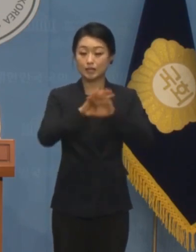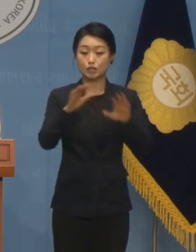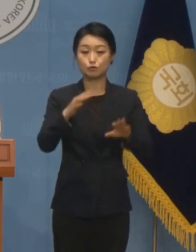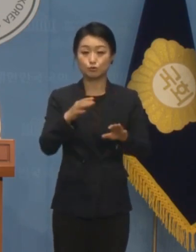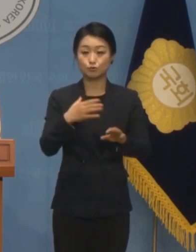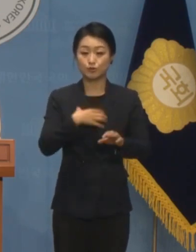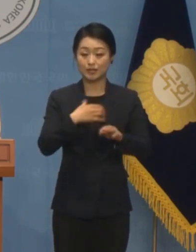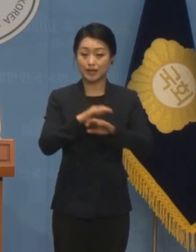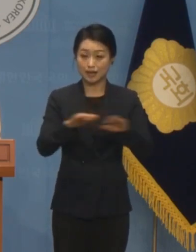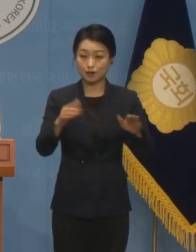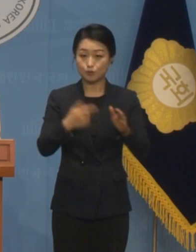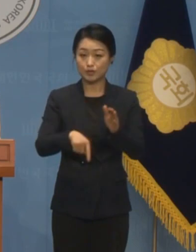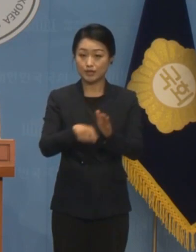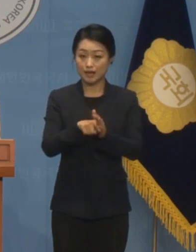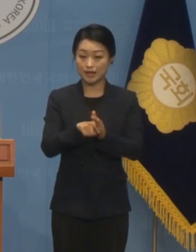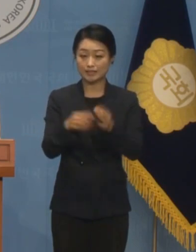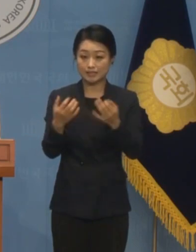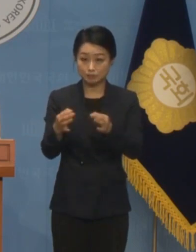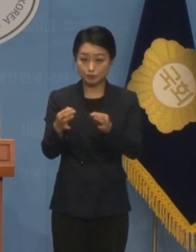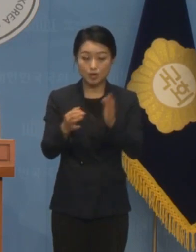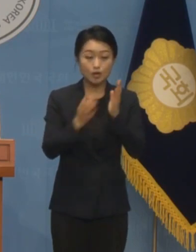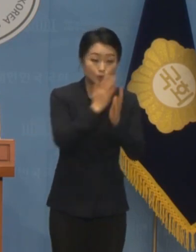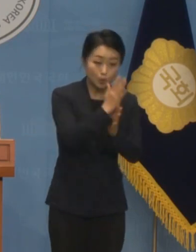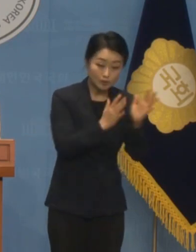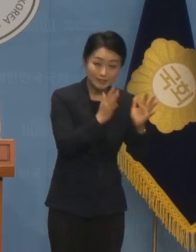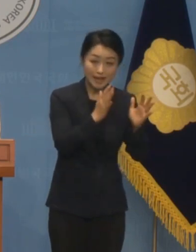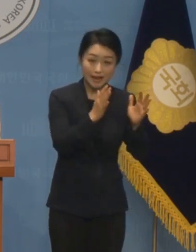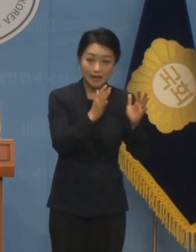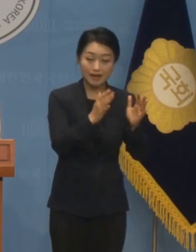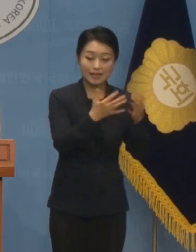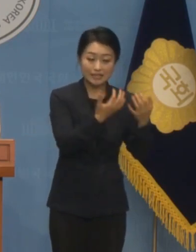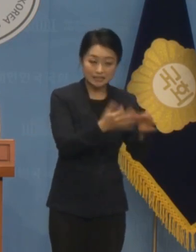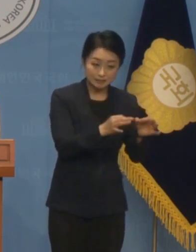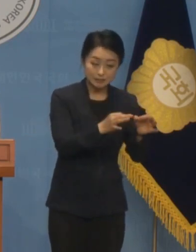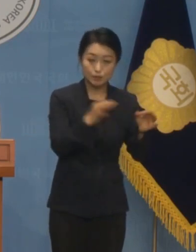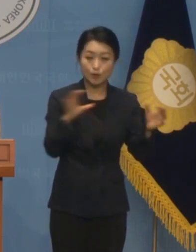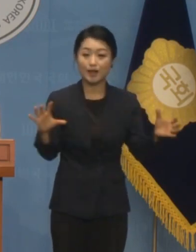기후금융은 기존의 녹색 금융에 더해 온실가스